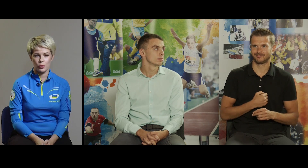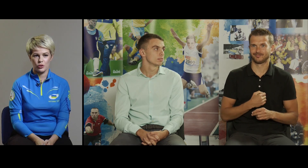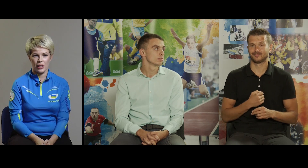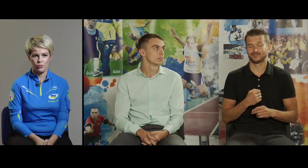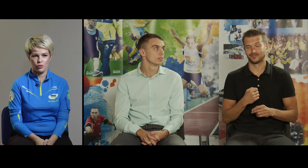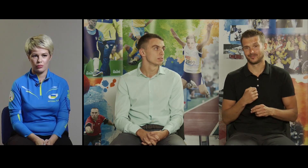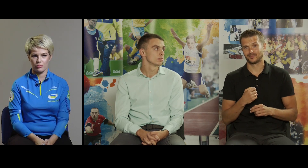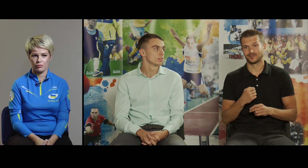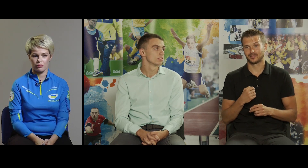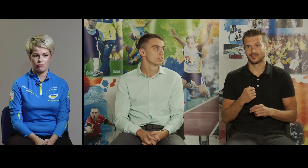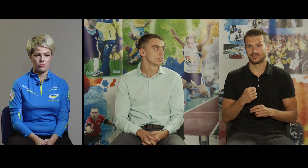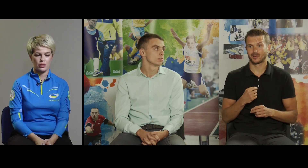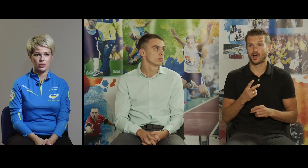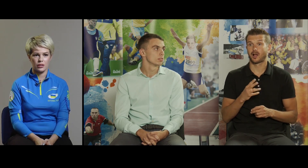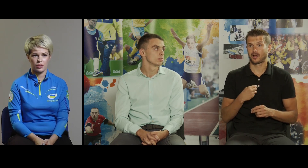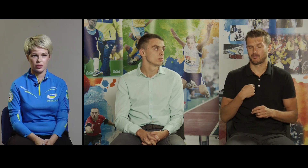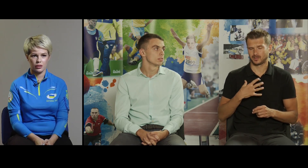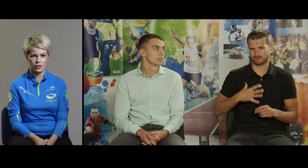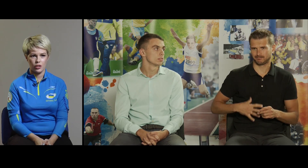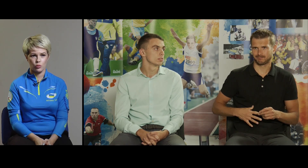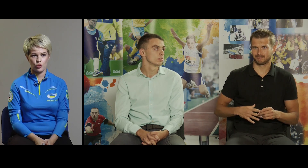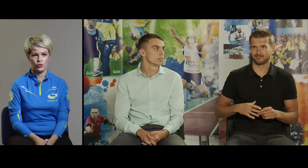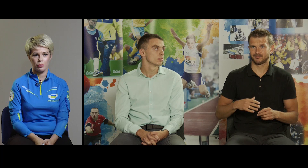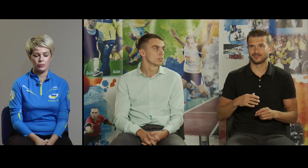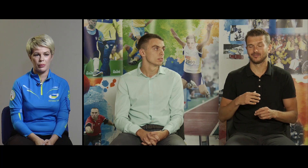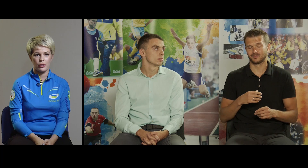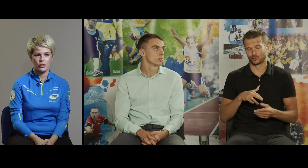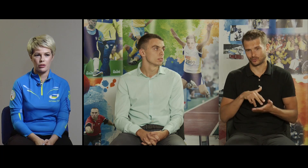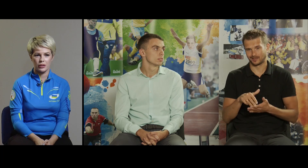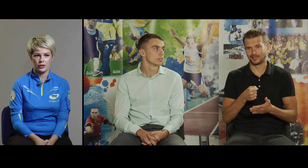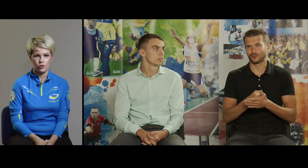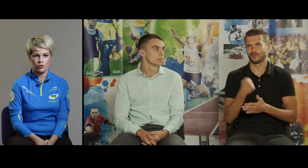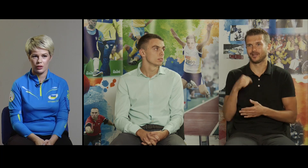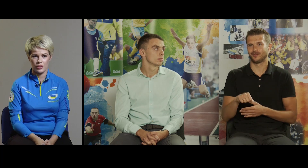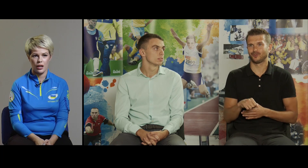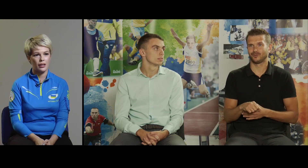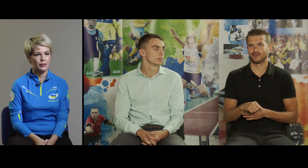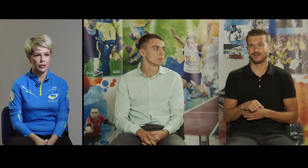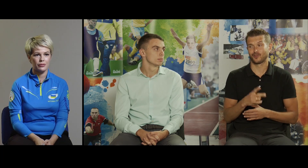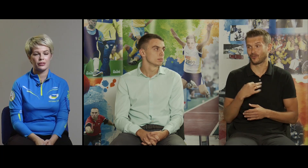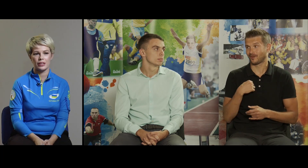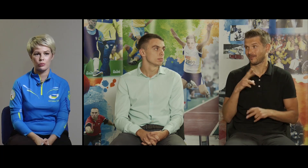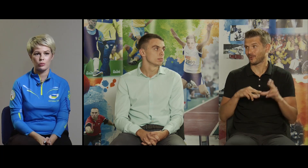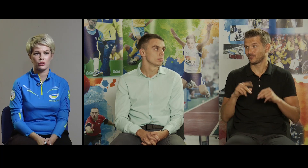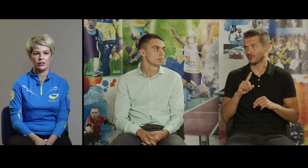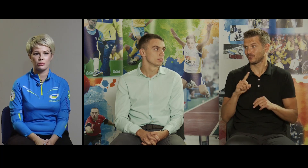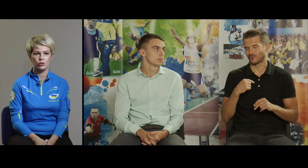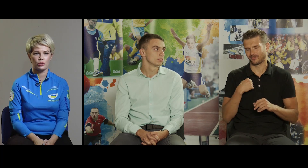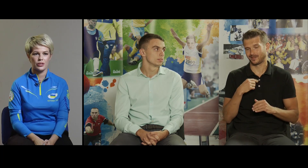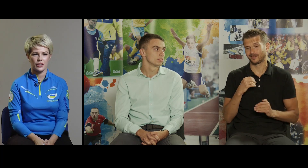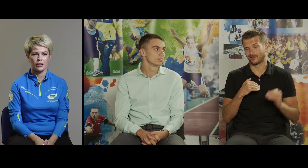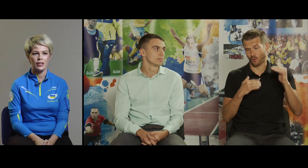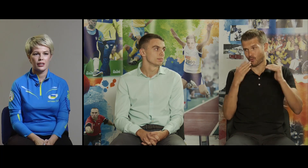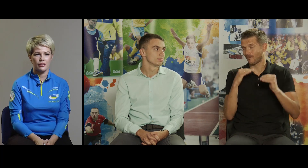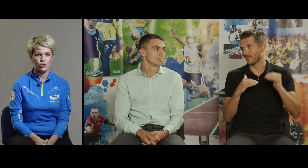І ми починаємо сердитися на них, тому що вони намагаються зламати нашого гравця. Але ми витримуємо та йдемо